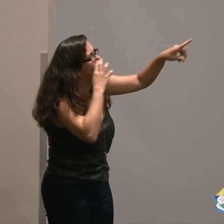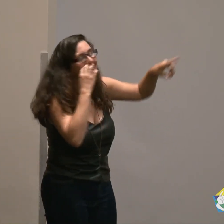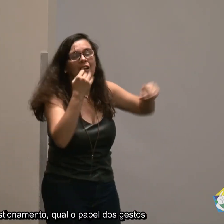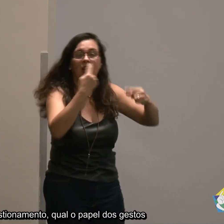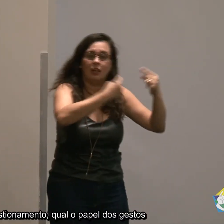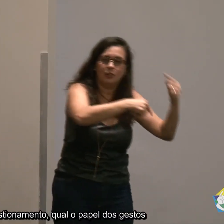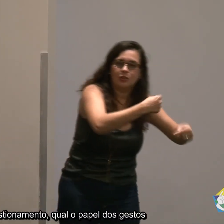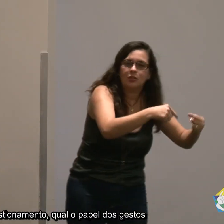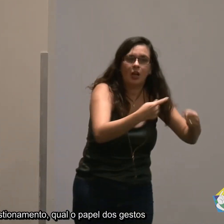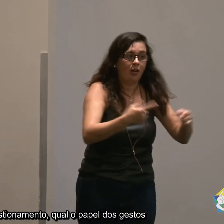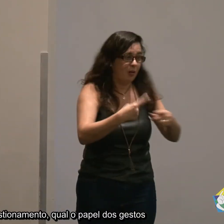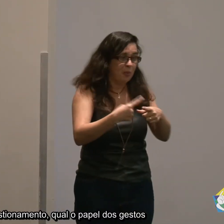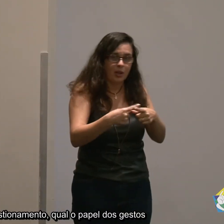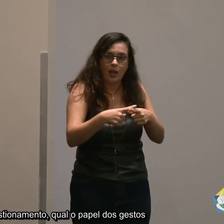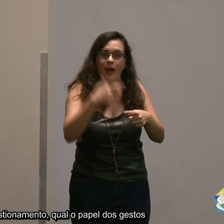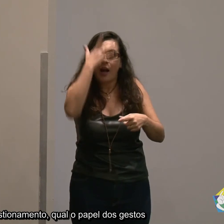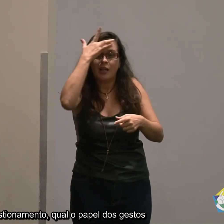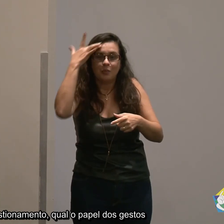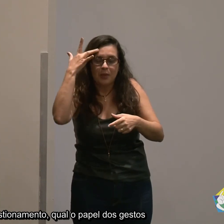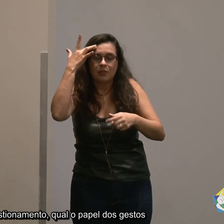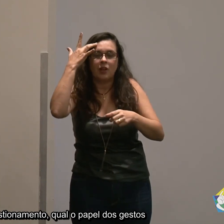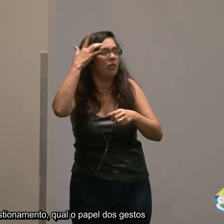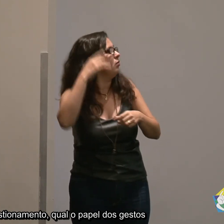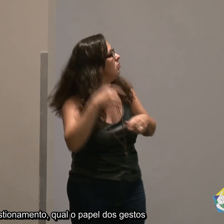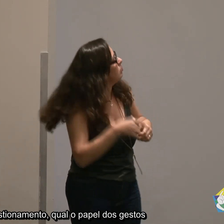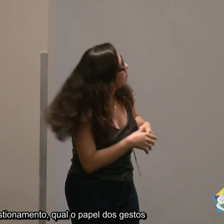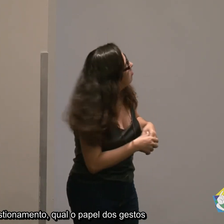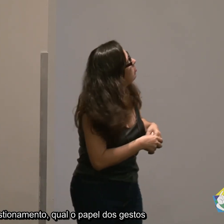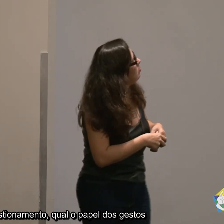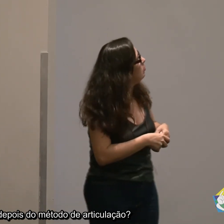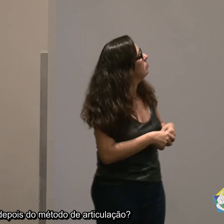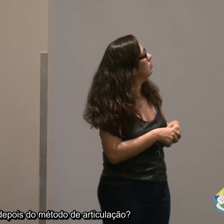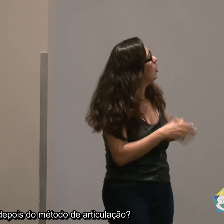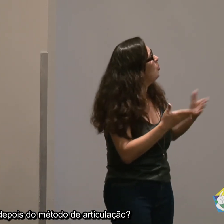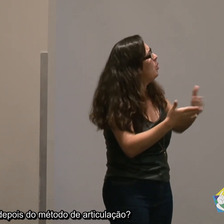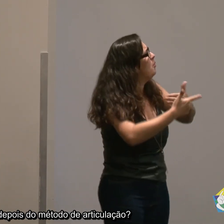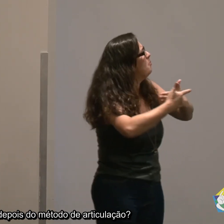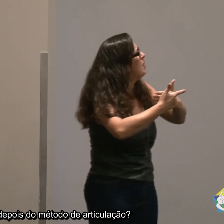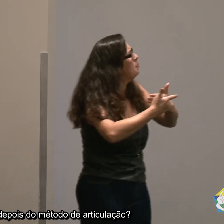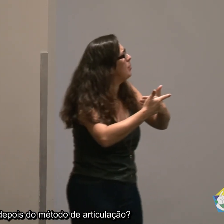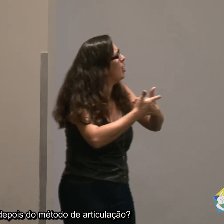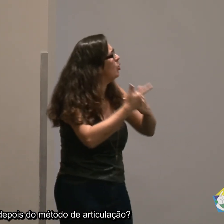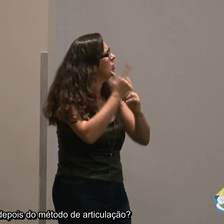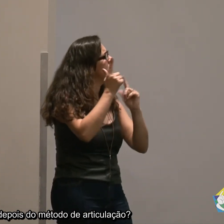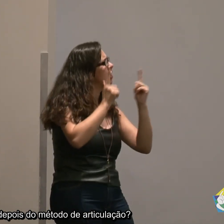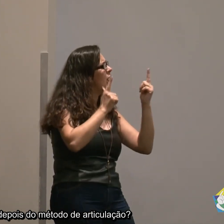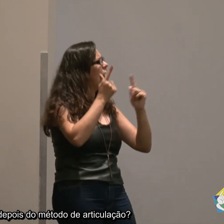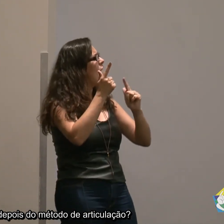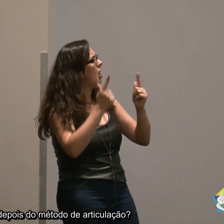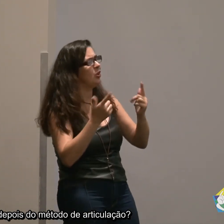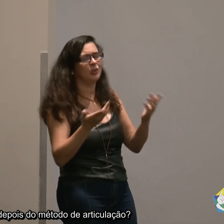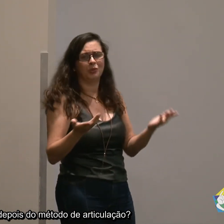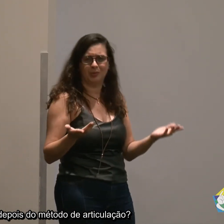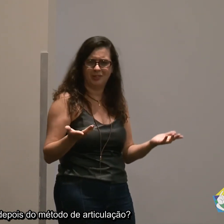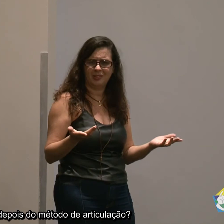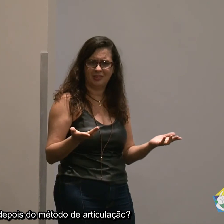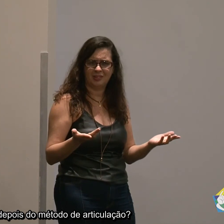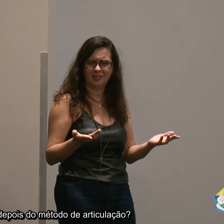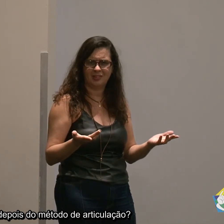o terceiro questionamento qual o papel dos gestos do ensino depois do método de articulação